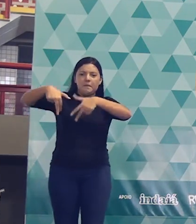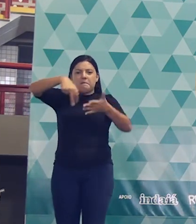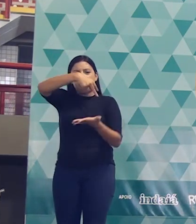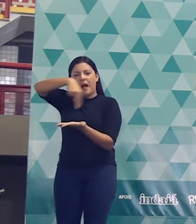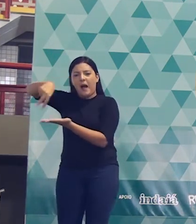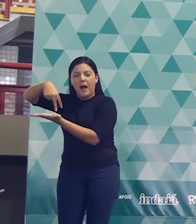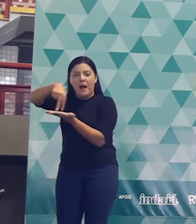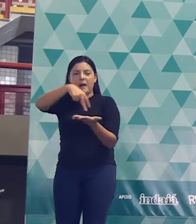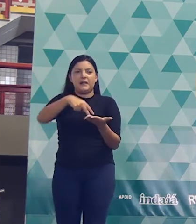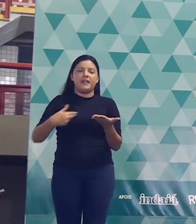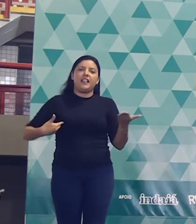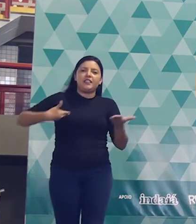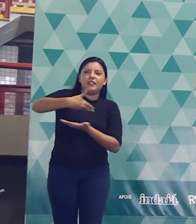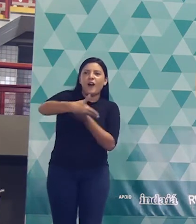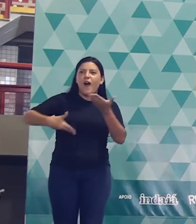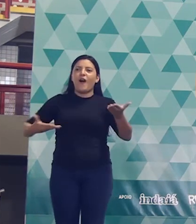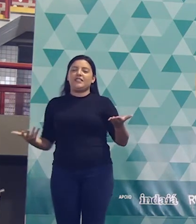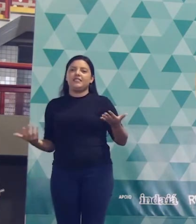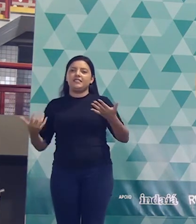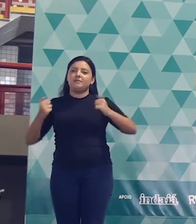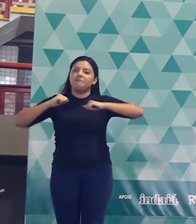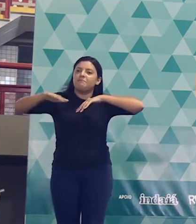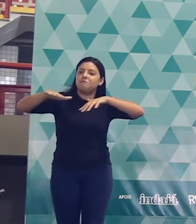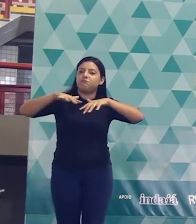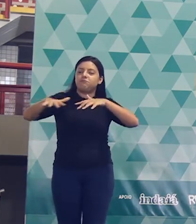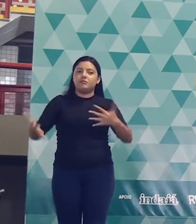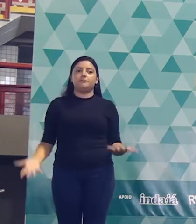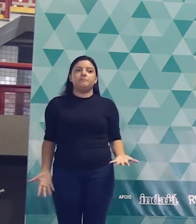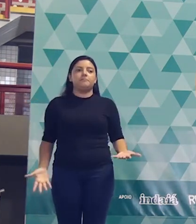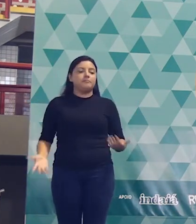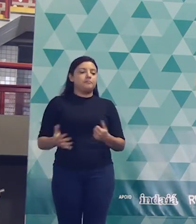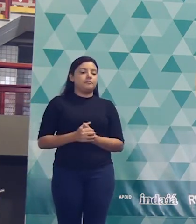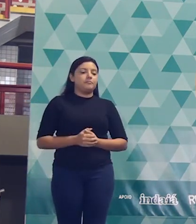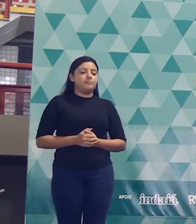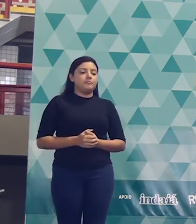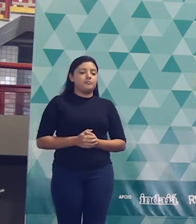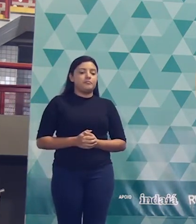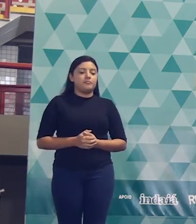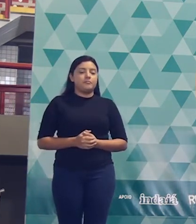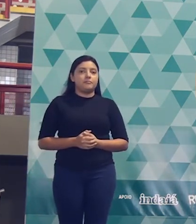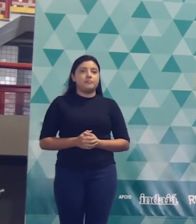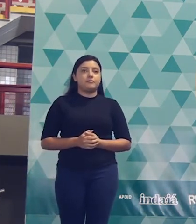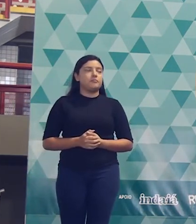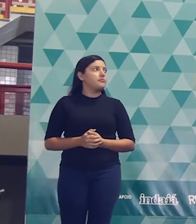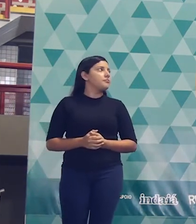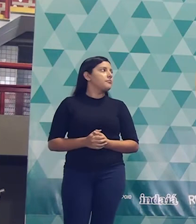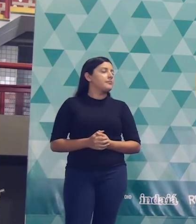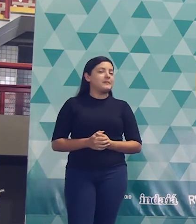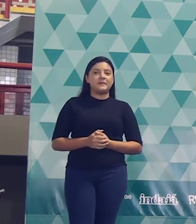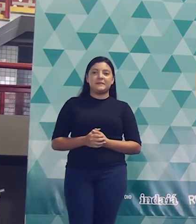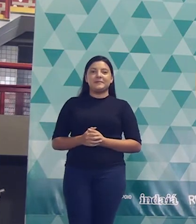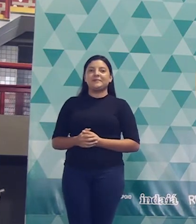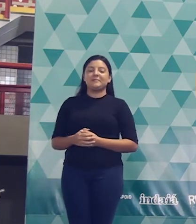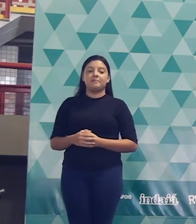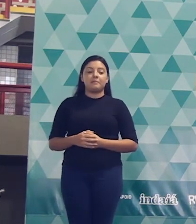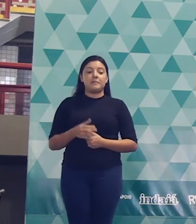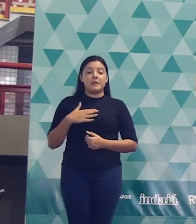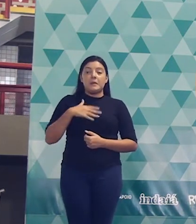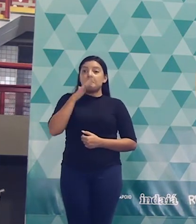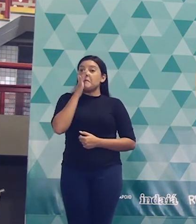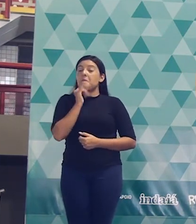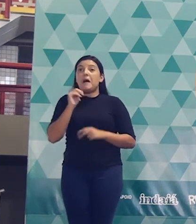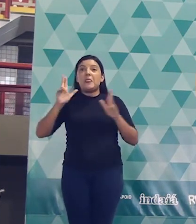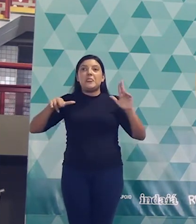troca de pares. Anarriê, né? Anarrantu. Você sabe por que tem esses nomes? Eu nunca dancei uma quadrilha. Meu pai não deixava,